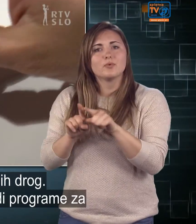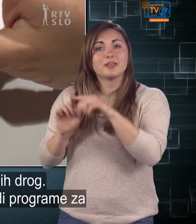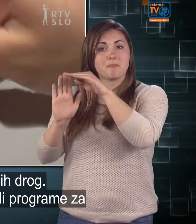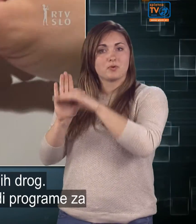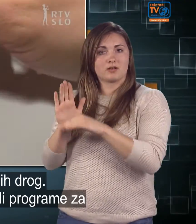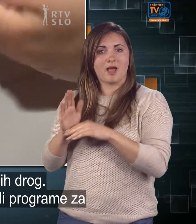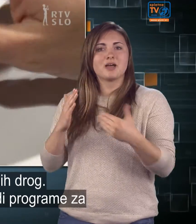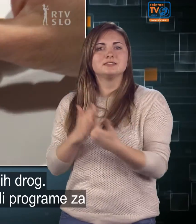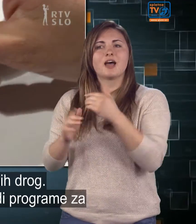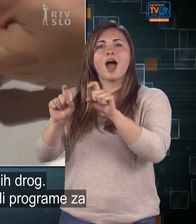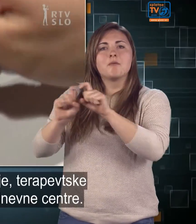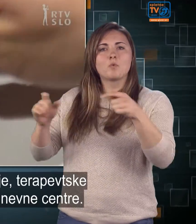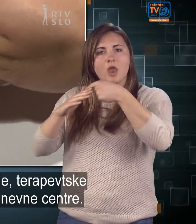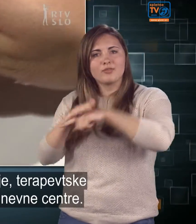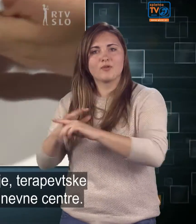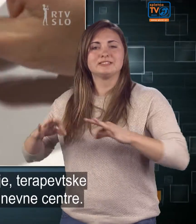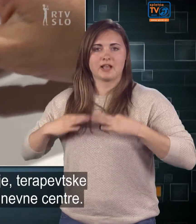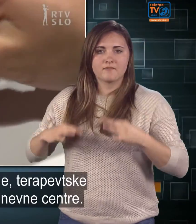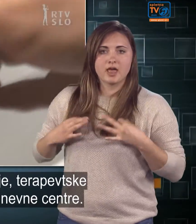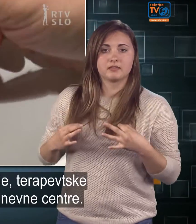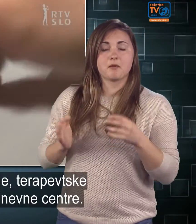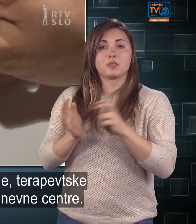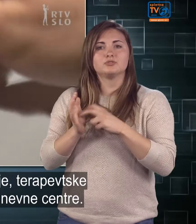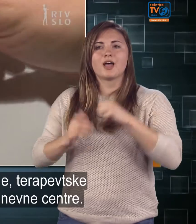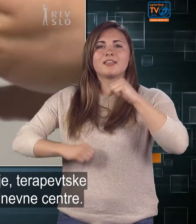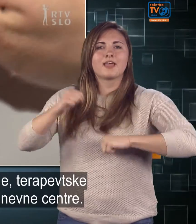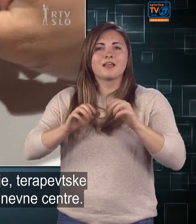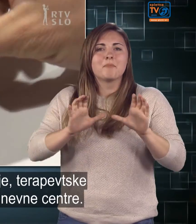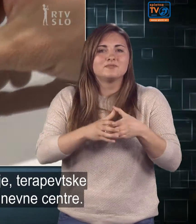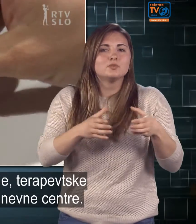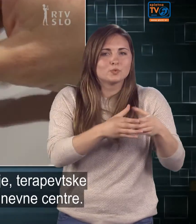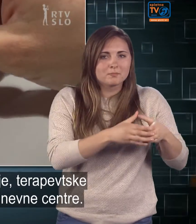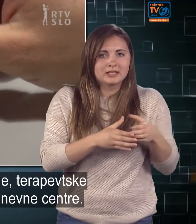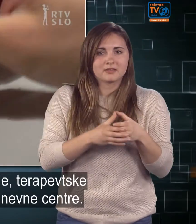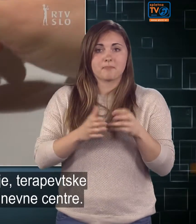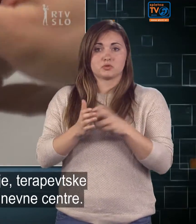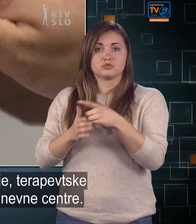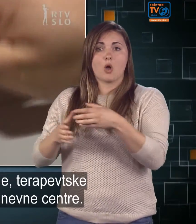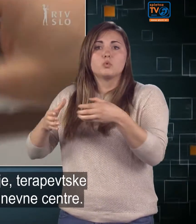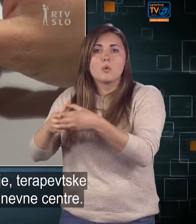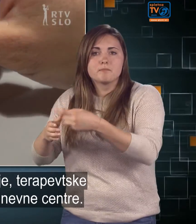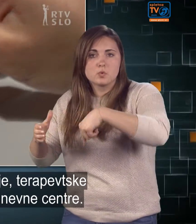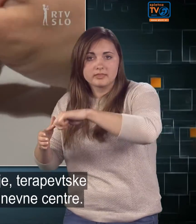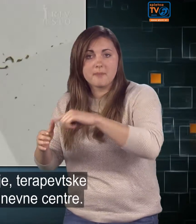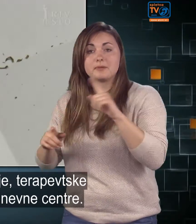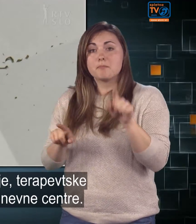za ambulantno zdravljenje, terapevtske skupine, komune in dnevne centre.